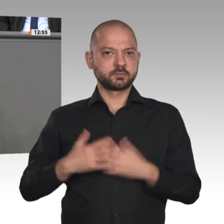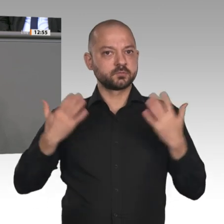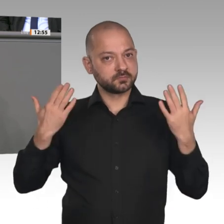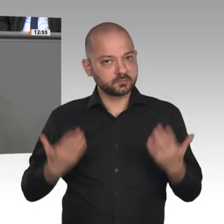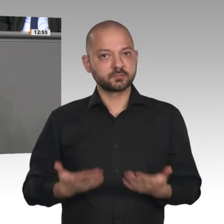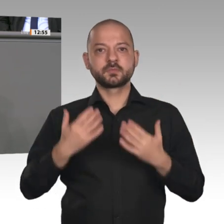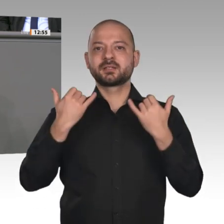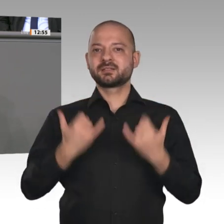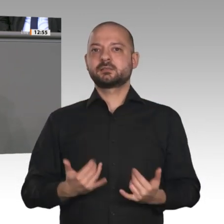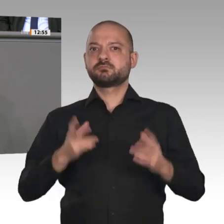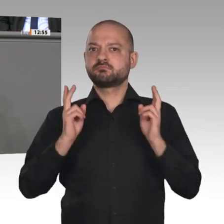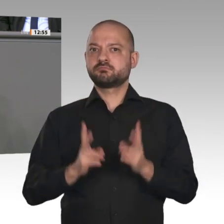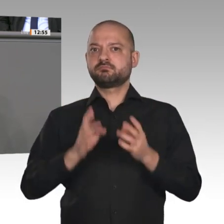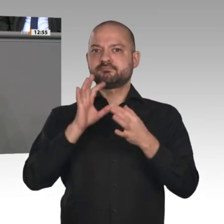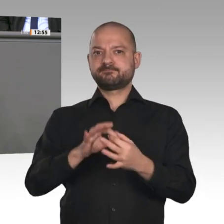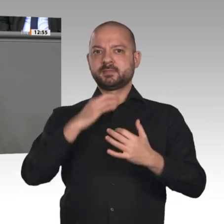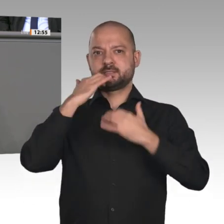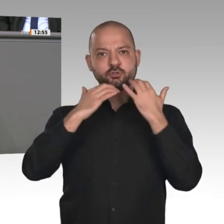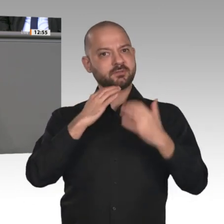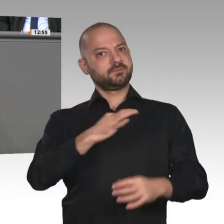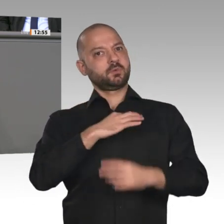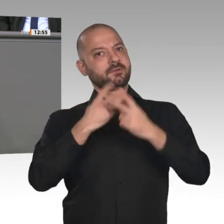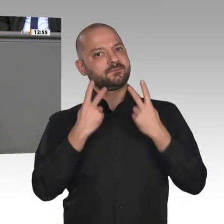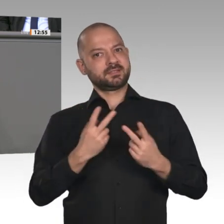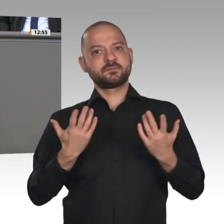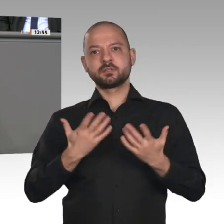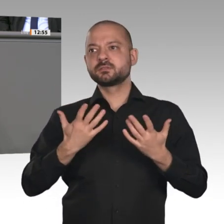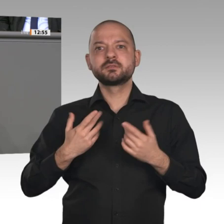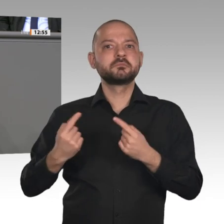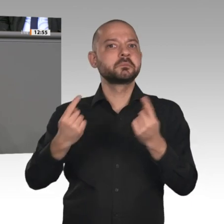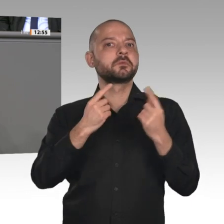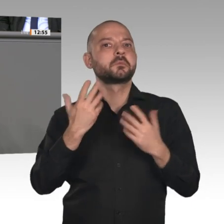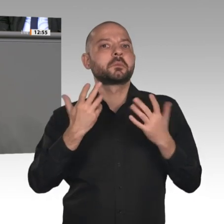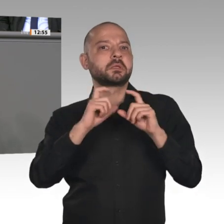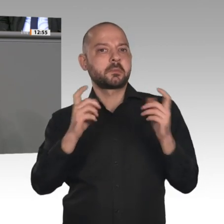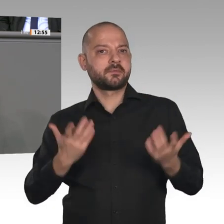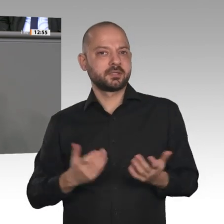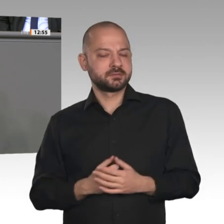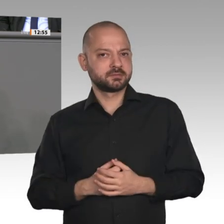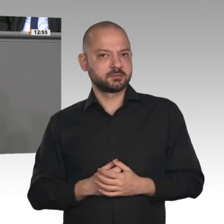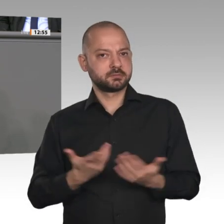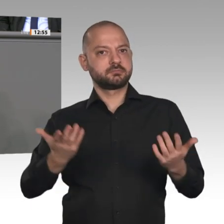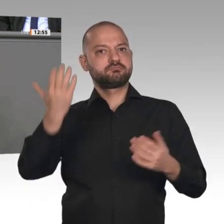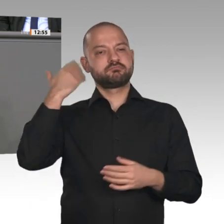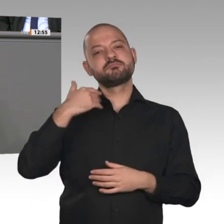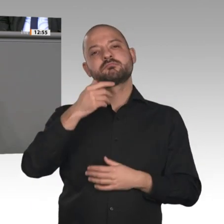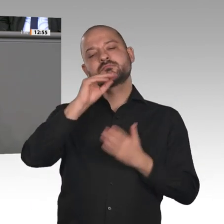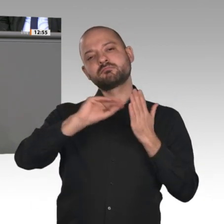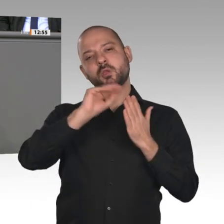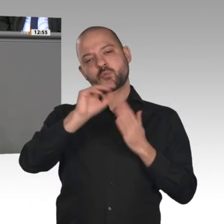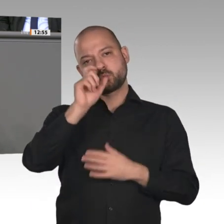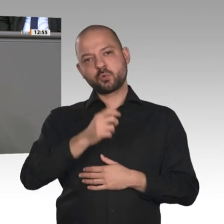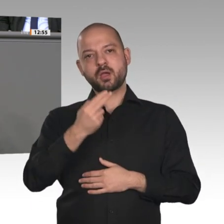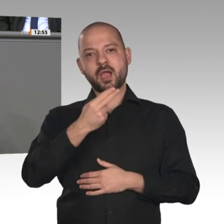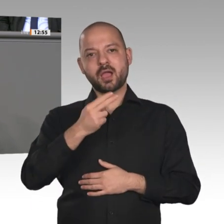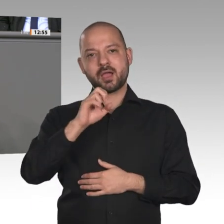Heine schrieb 1828 als herausragender deutscher Jude über Emanzipation und